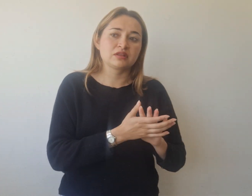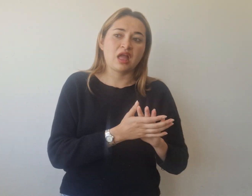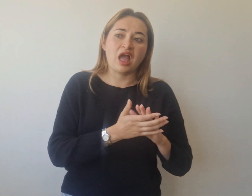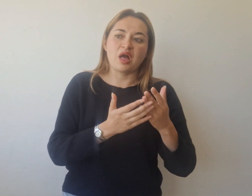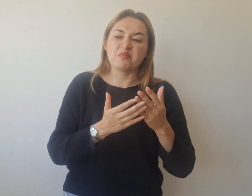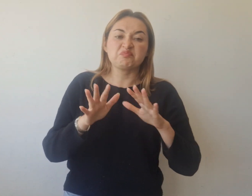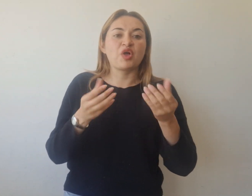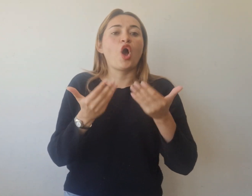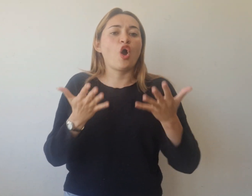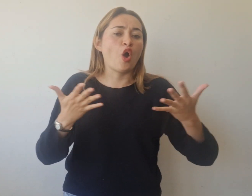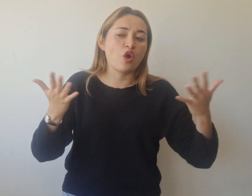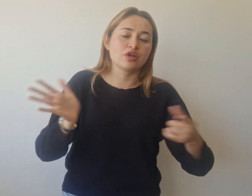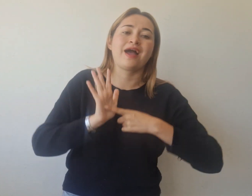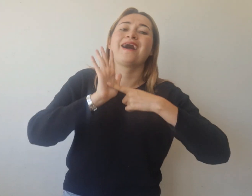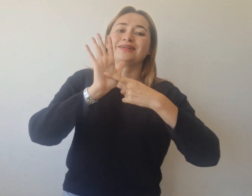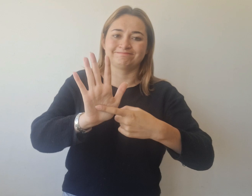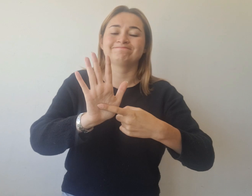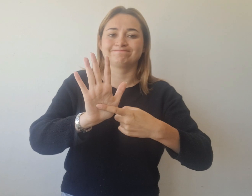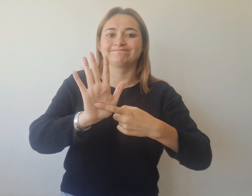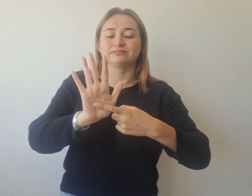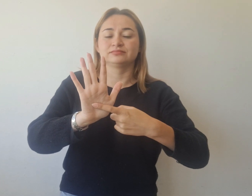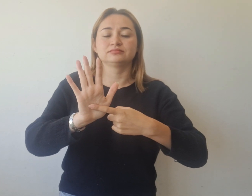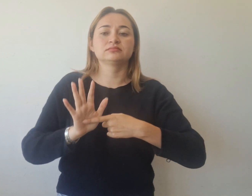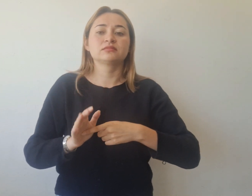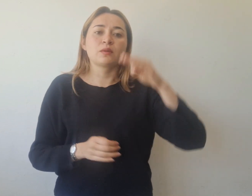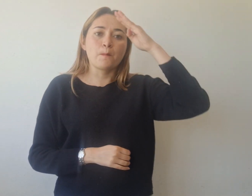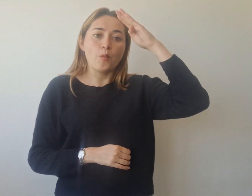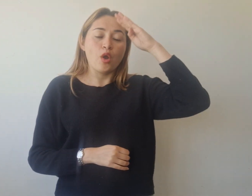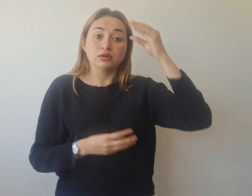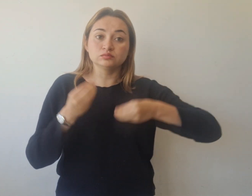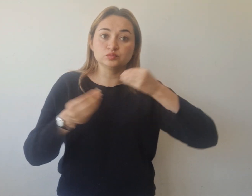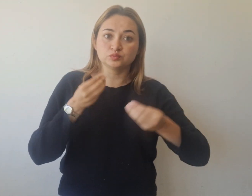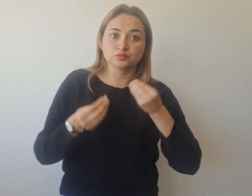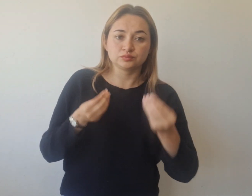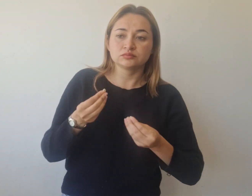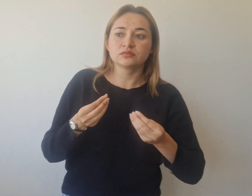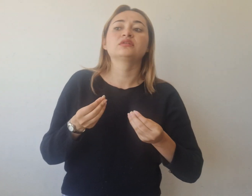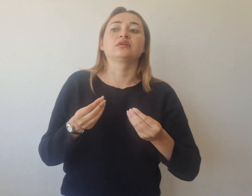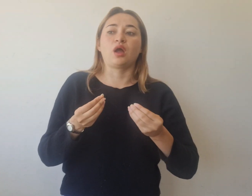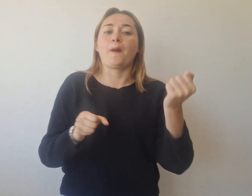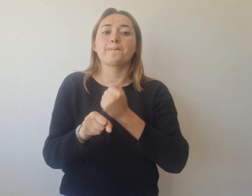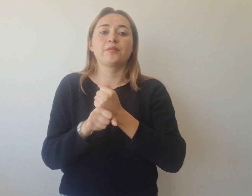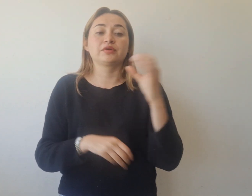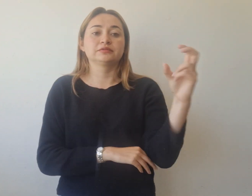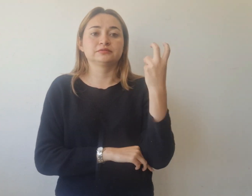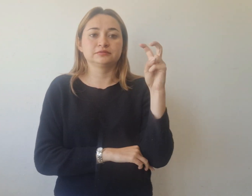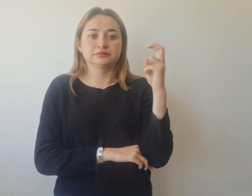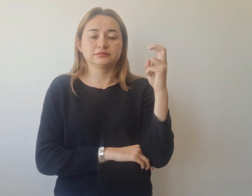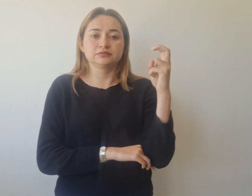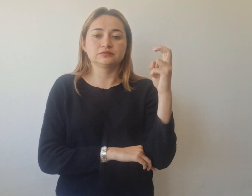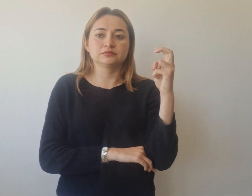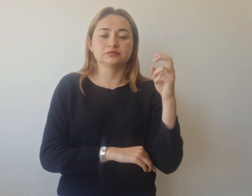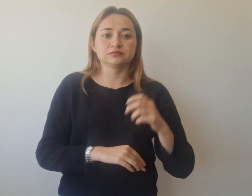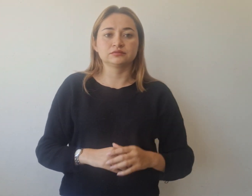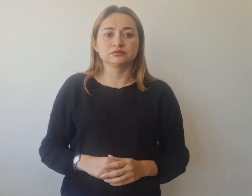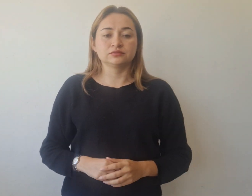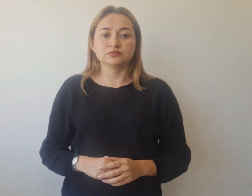probatorios la Policía Nacional realizó acciones conjuntas con la fiscalía general de la nación y la seccional de investigación